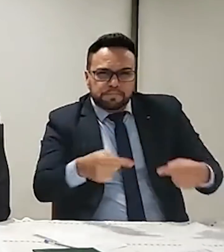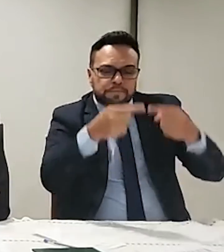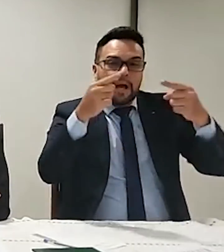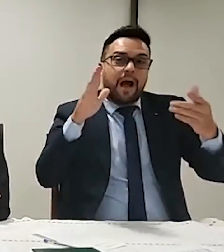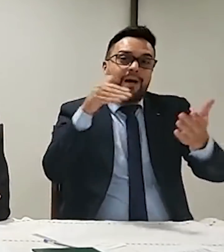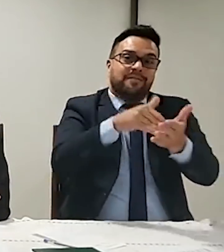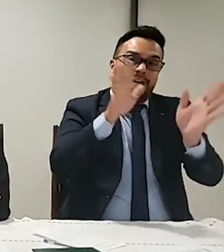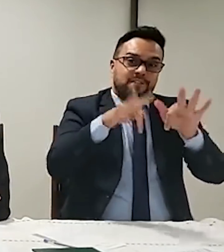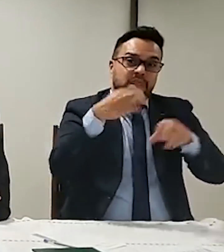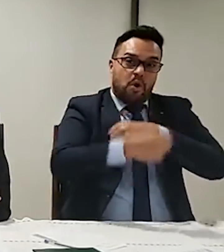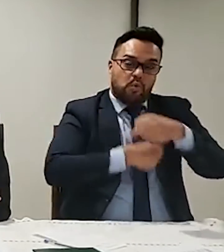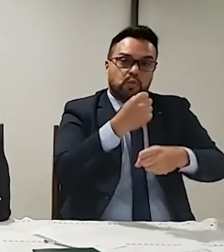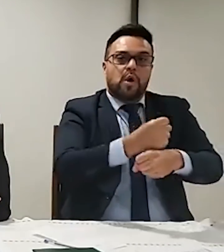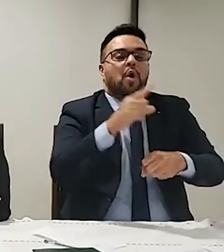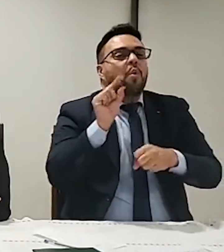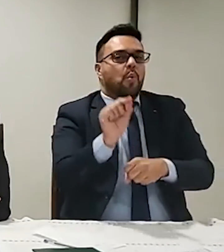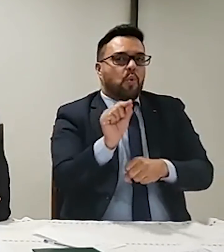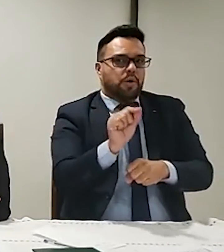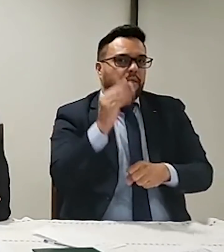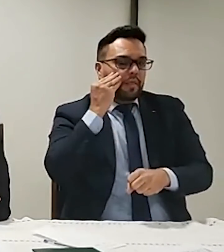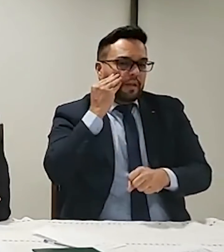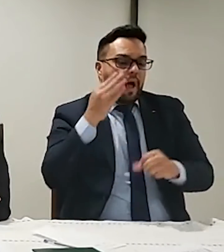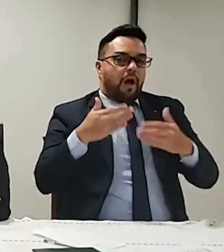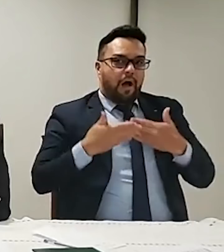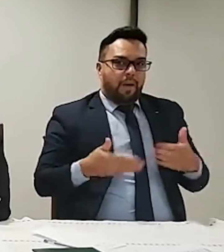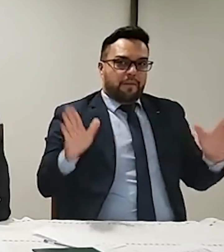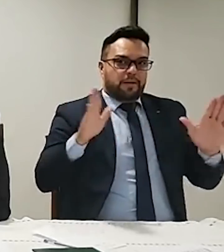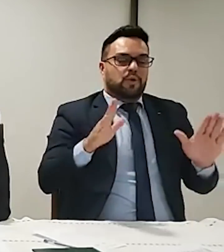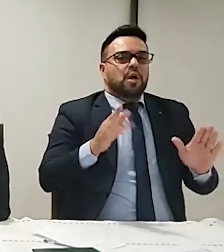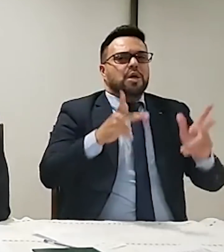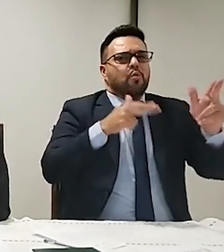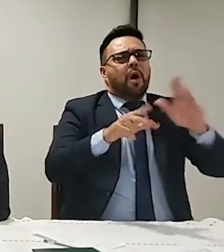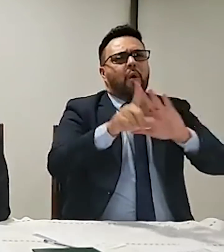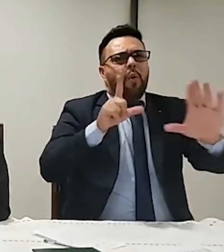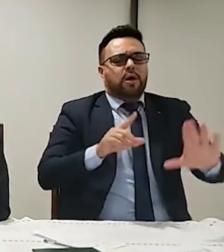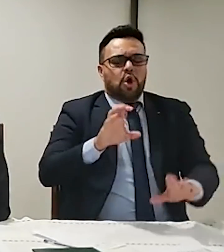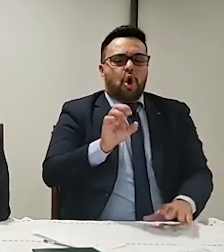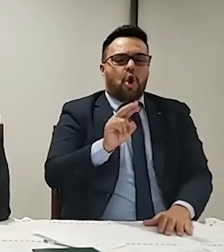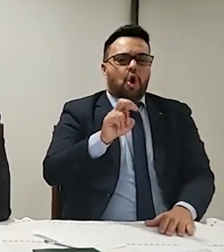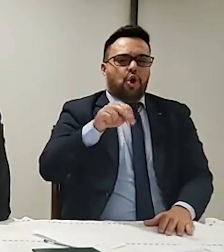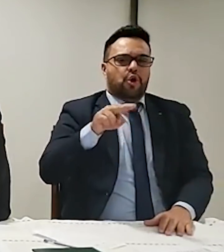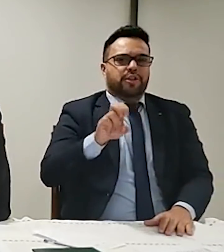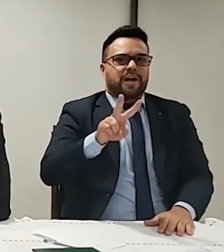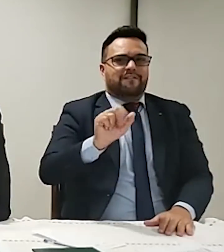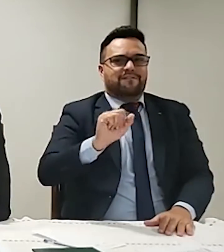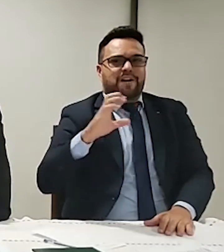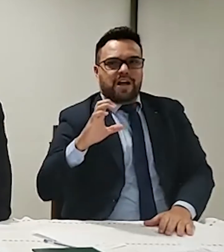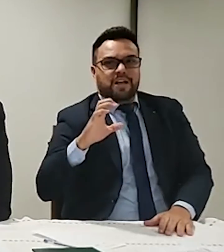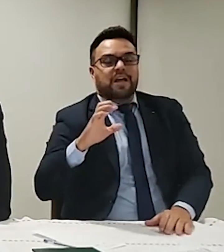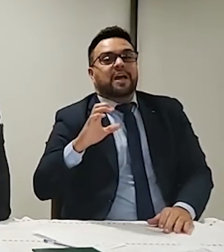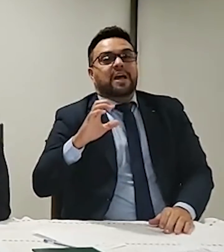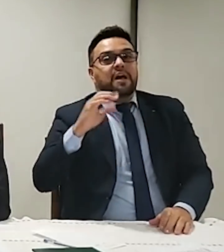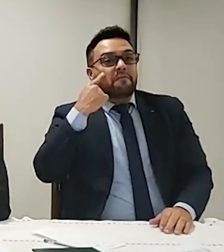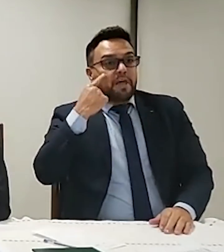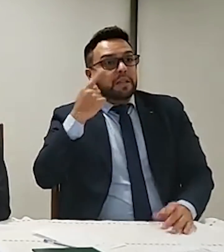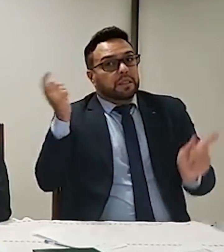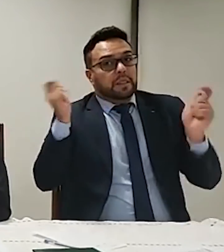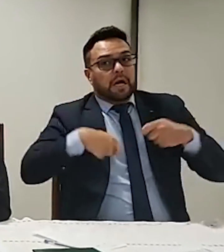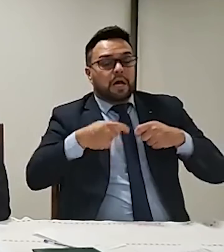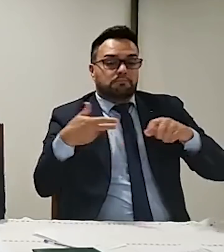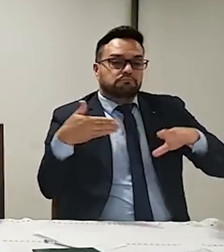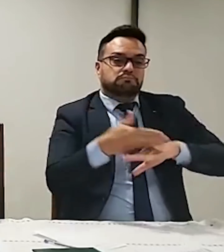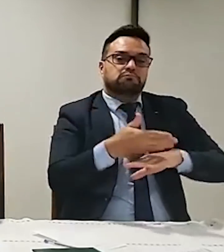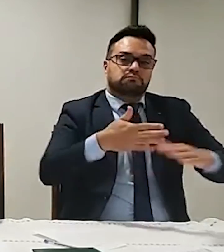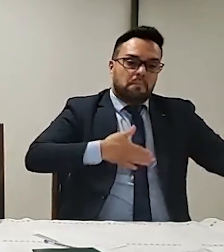nós tenhamos uma abertura né dos pés como foi feito com Corona vac por exemplo e que a gente possa ter essa vacina entrando no mercado